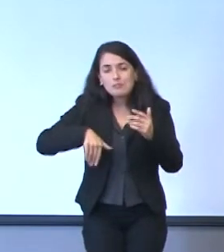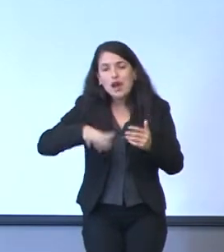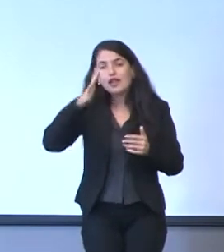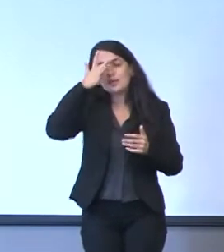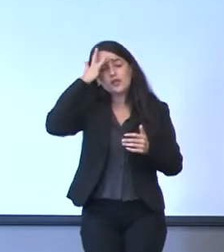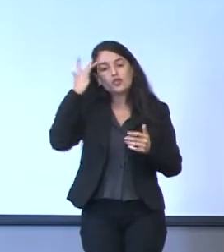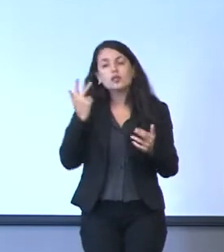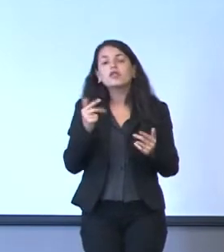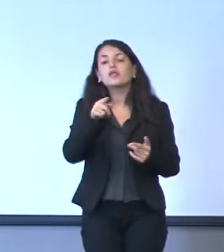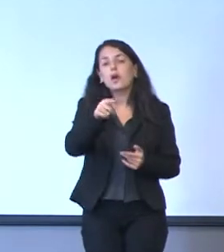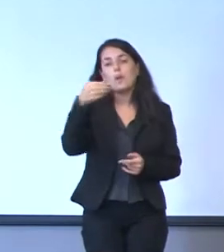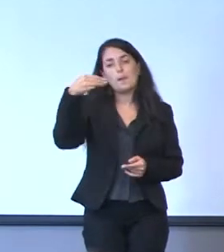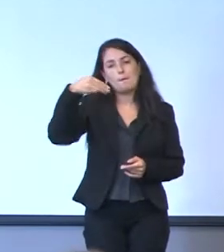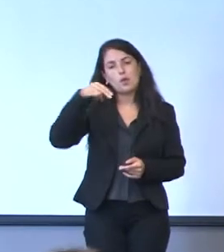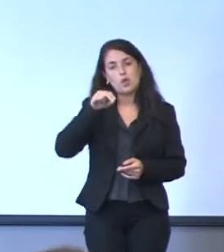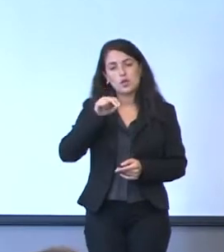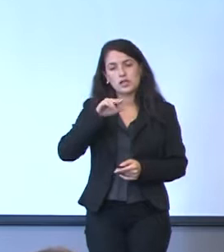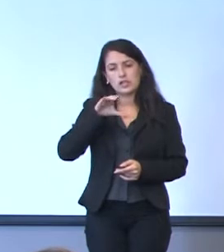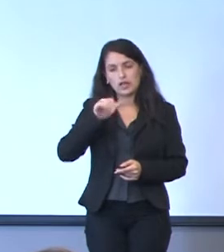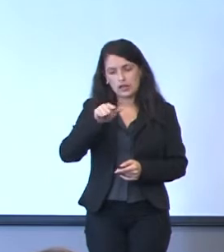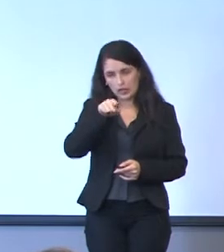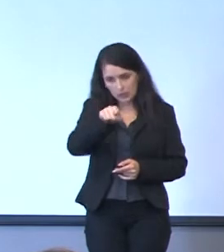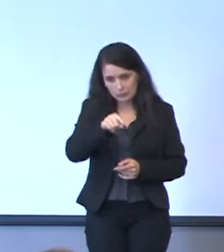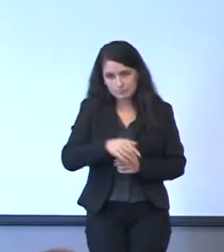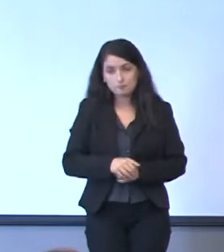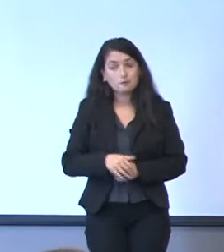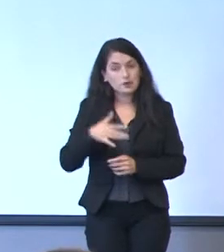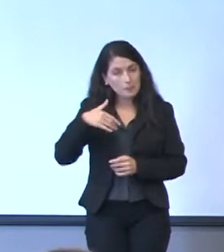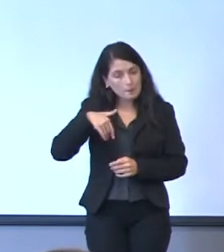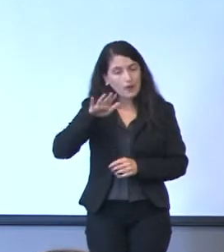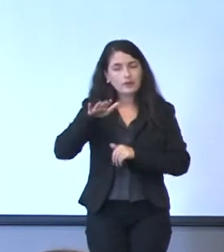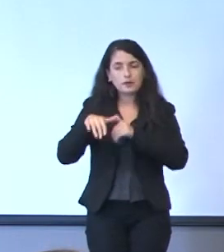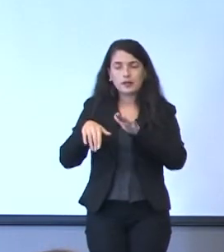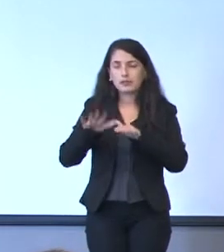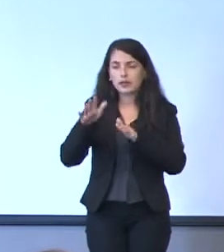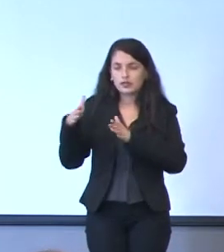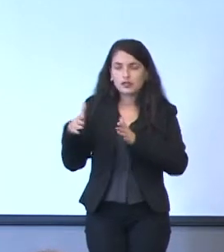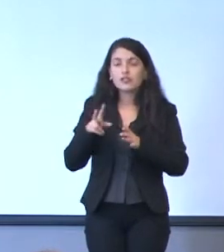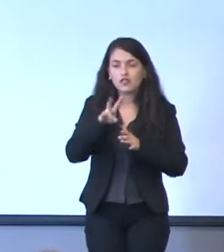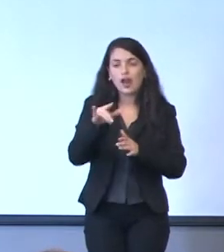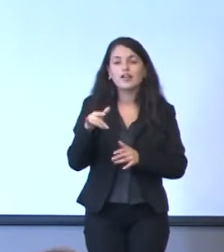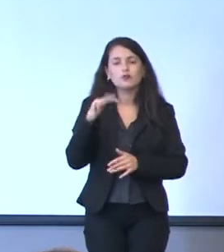ser instrutoras, que estão trilhando o caminho dela.